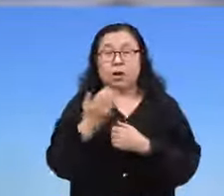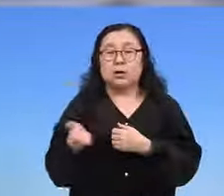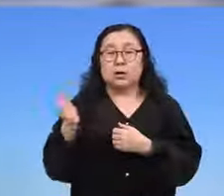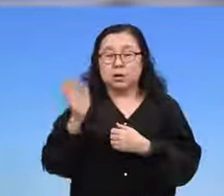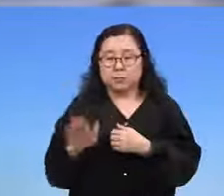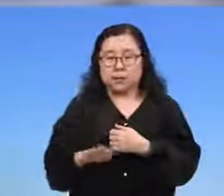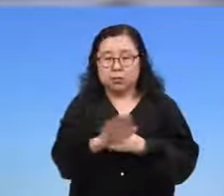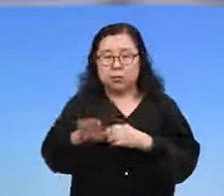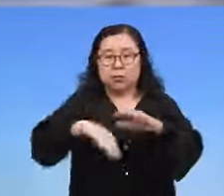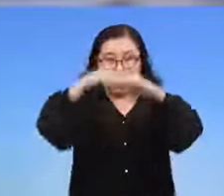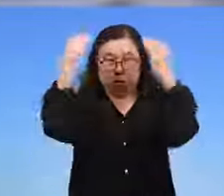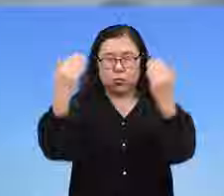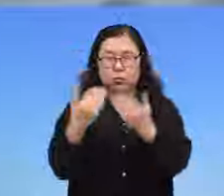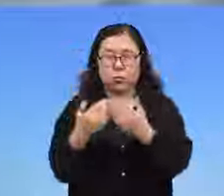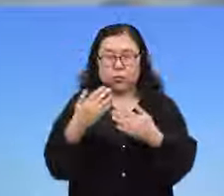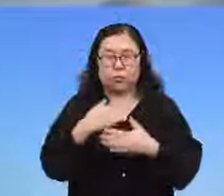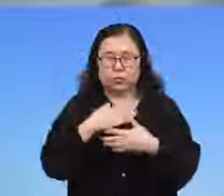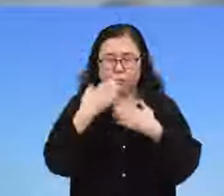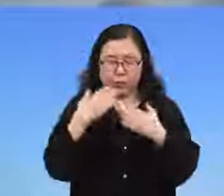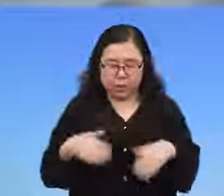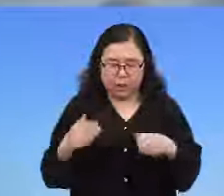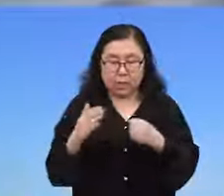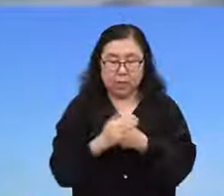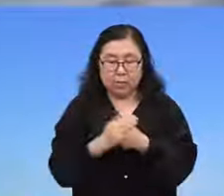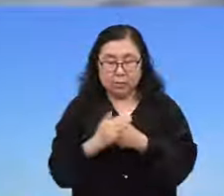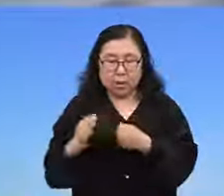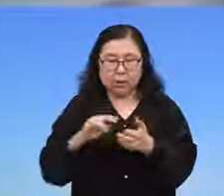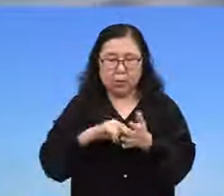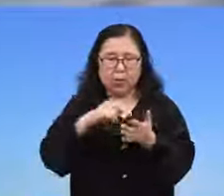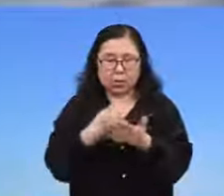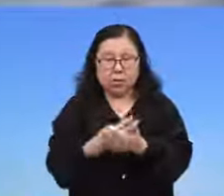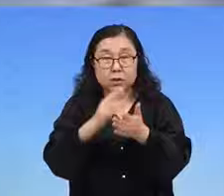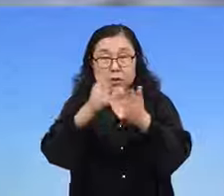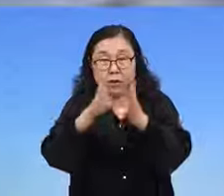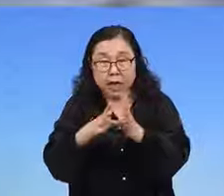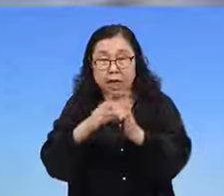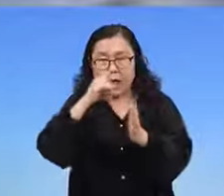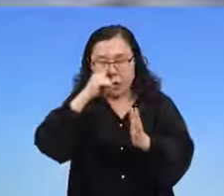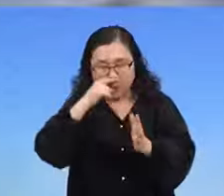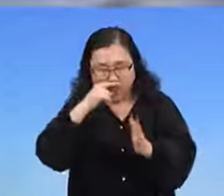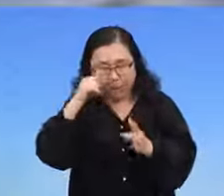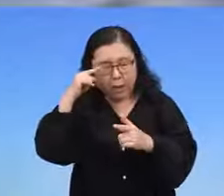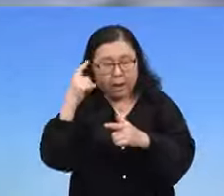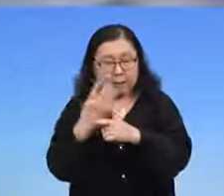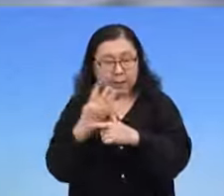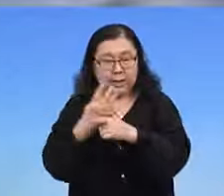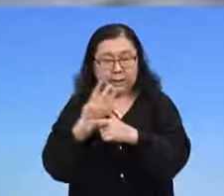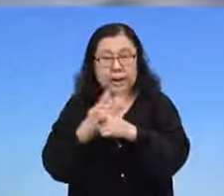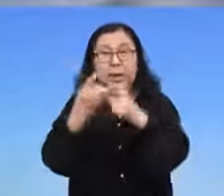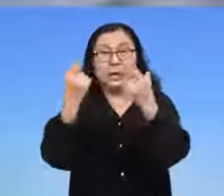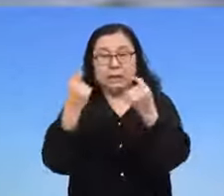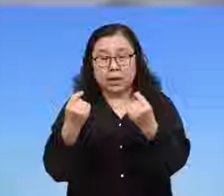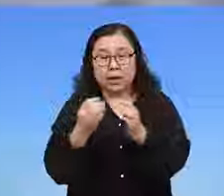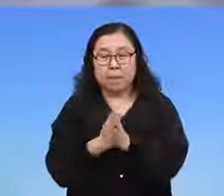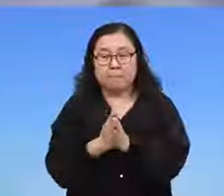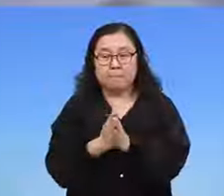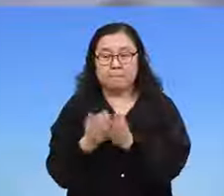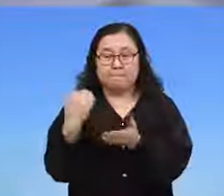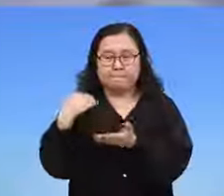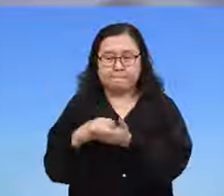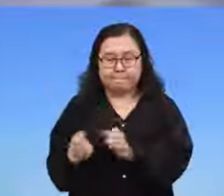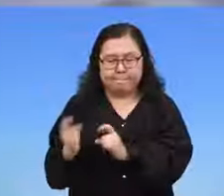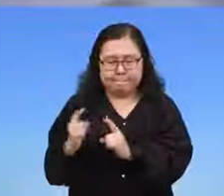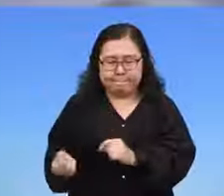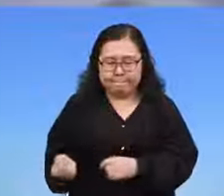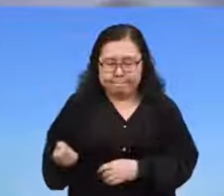그러나 오늘 우리 모두가 다 연약해서 넘어졌다 할 때 동방박사들처럼 금방 회복하고